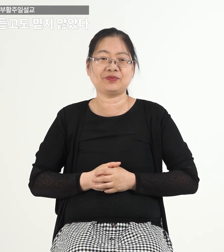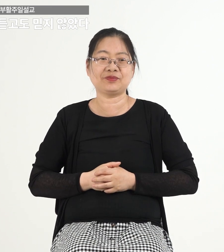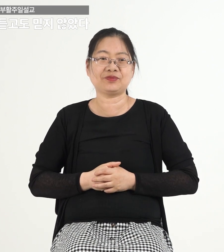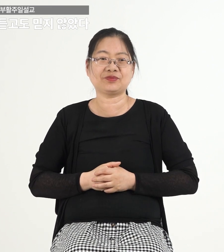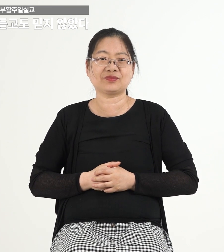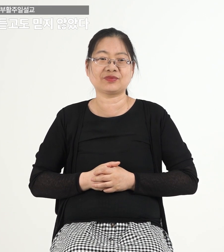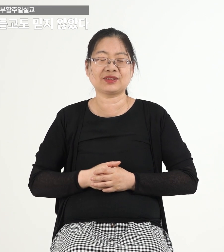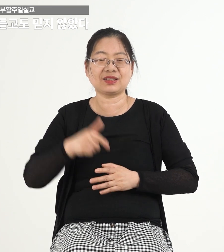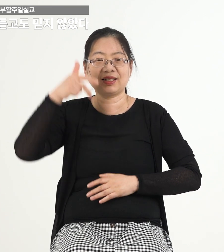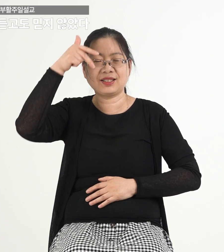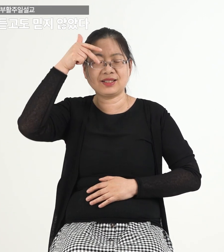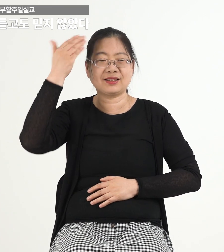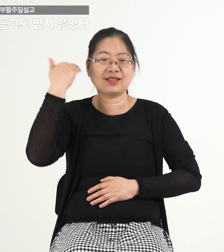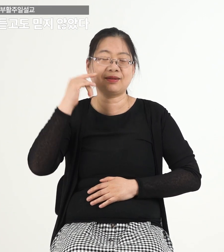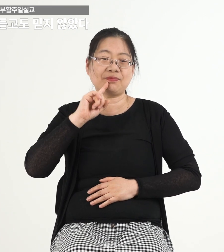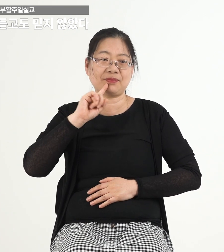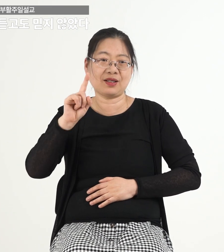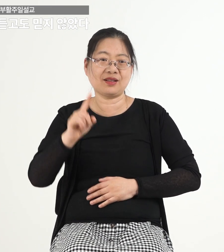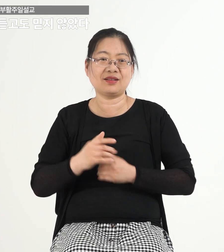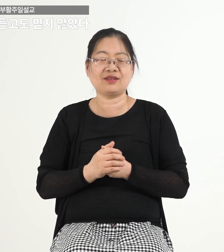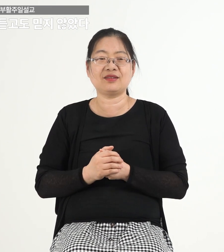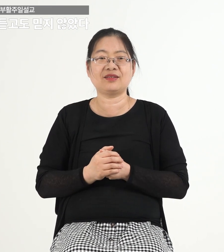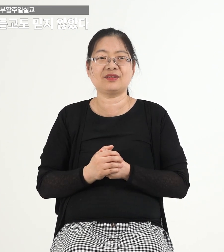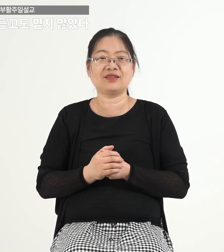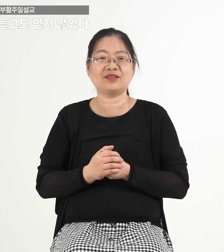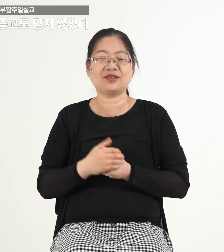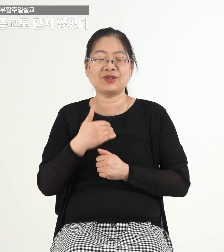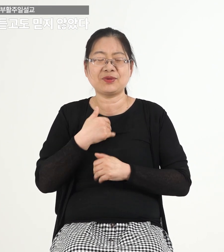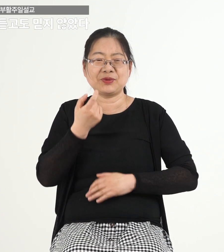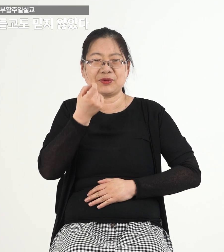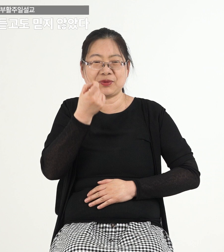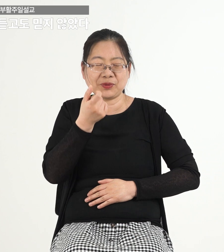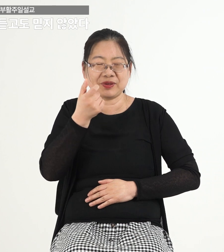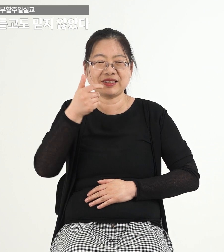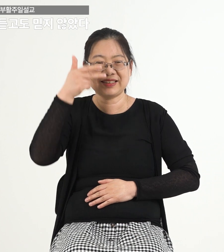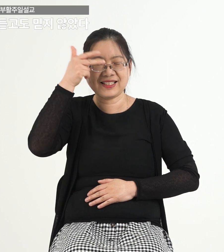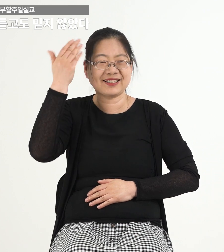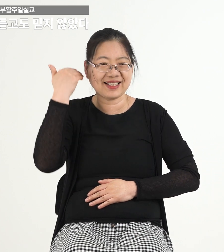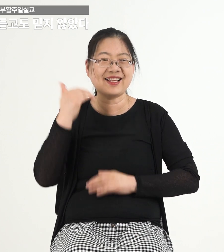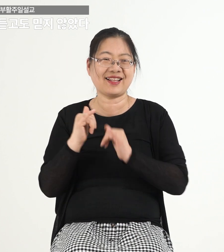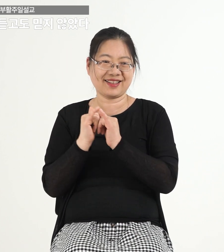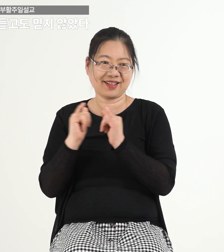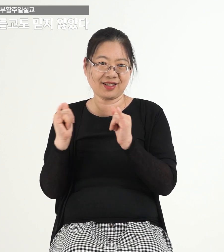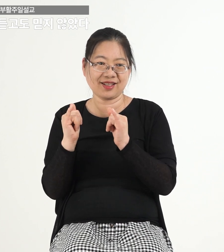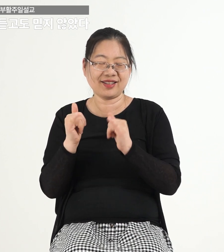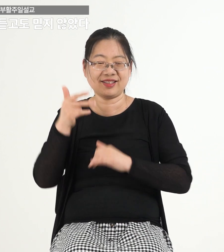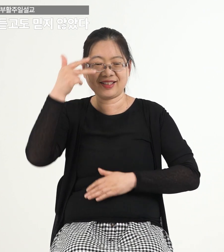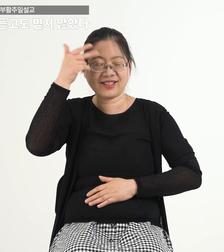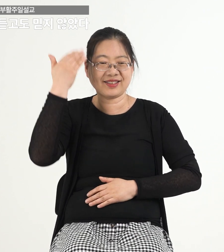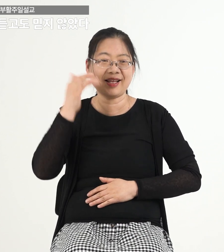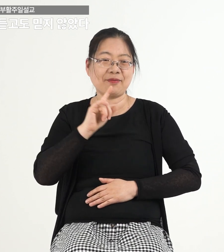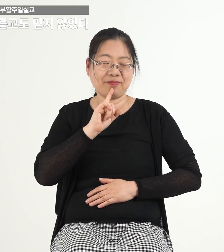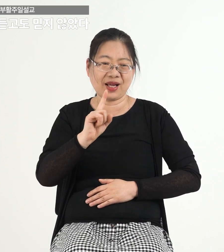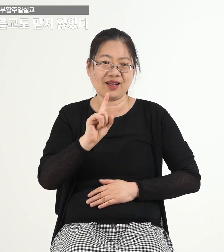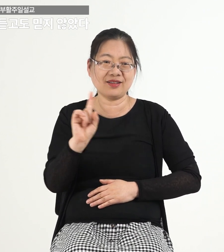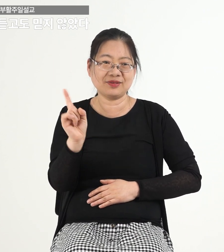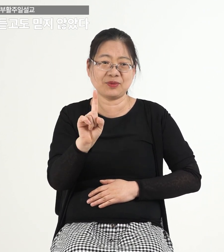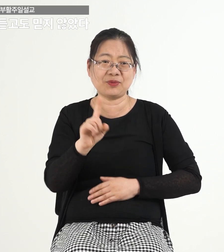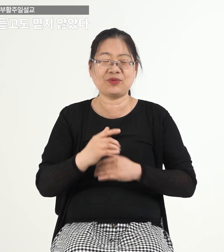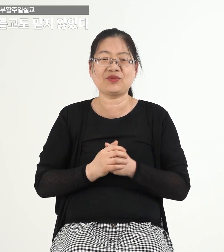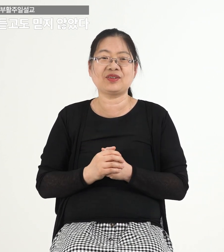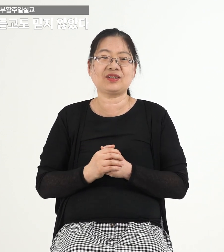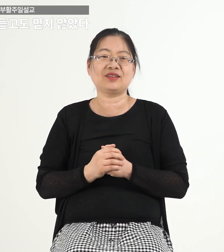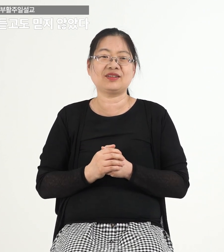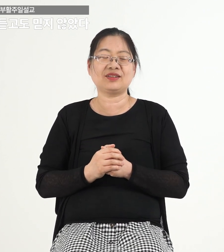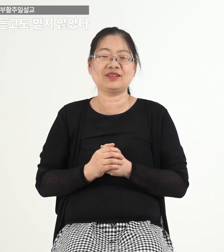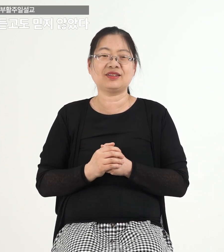자, 우리 옛날 말에, 저도 조금 옛날 사람인데 옛날 말에